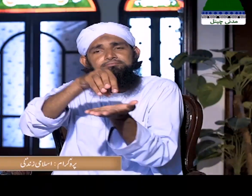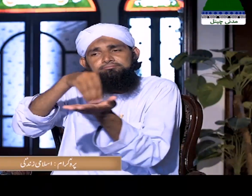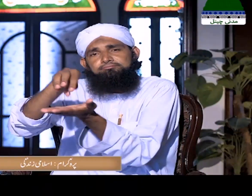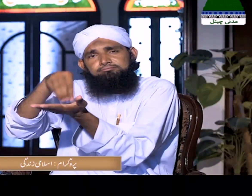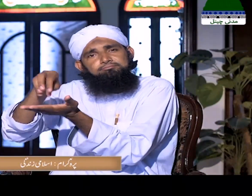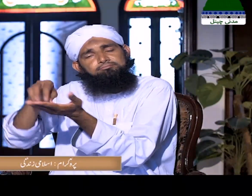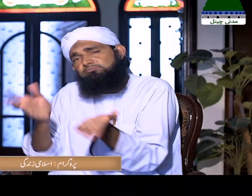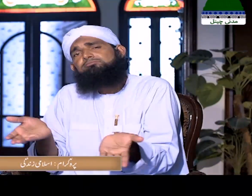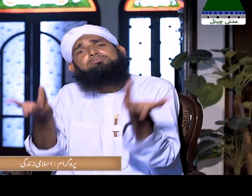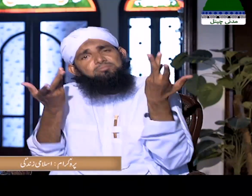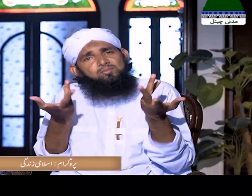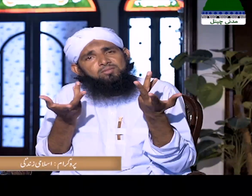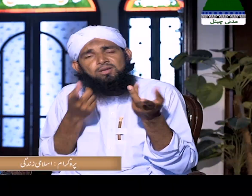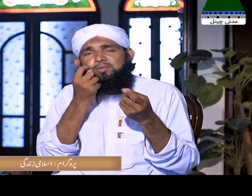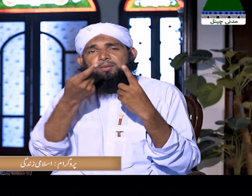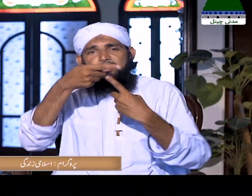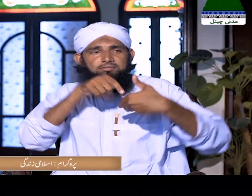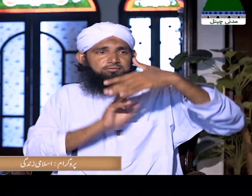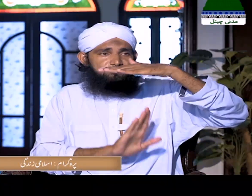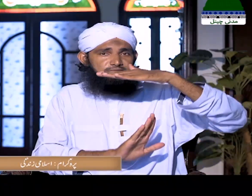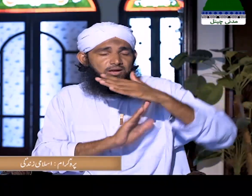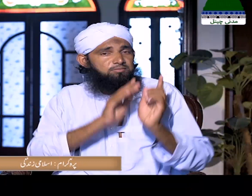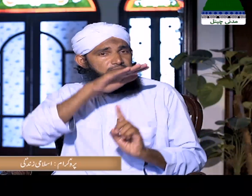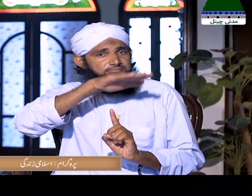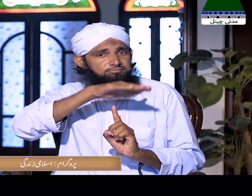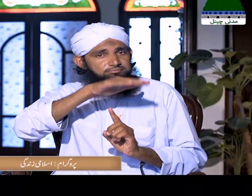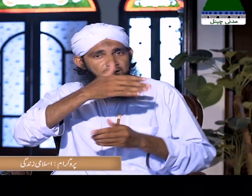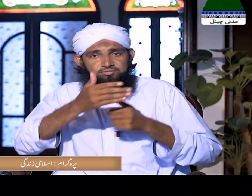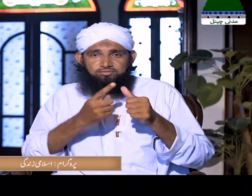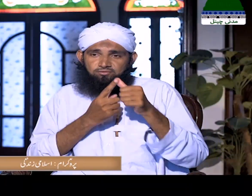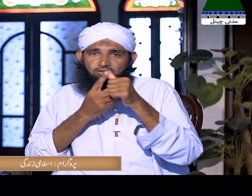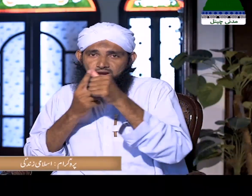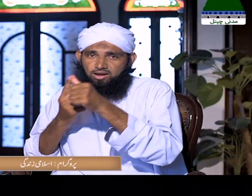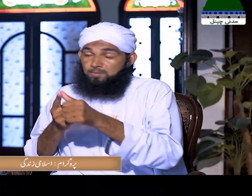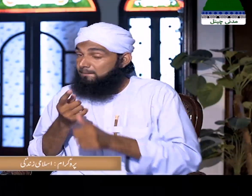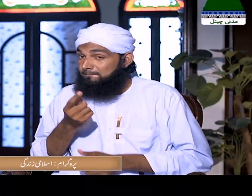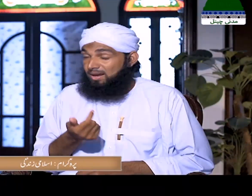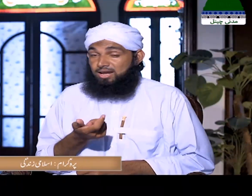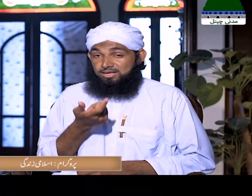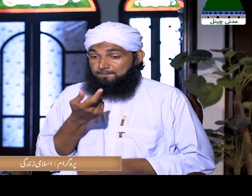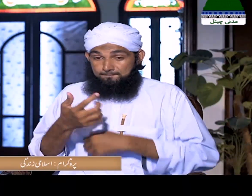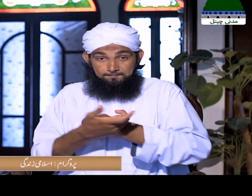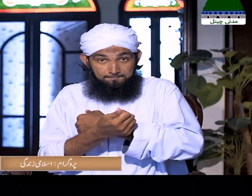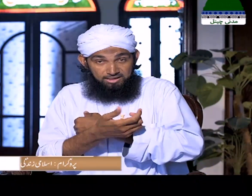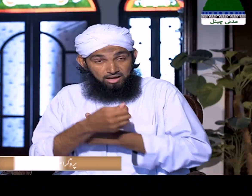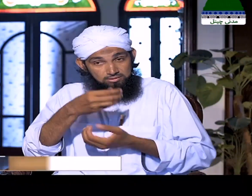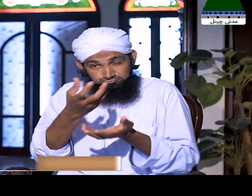دیں۔ حضرت سیدنا حماد بن سلمہ رحمت اللہ علیہ ارشاد فرمانے لگے اگر میں یہ رقم لوگوں میں تقسیم کروں